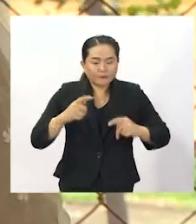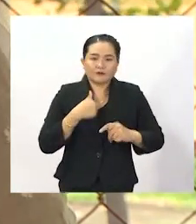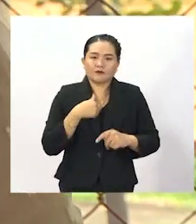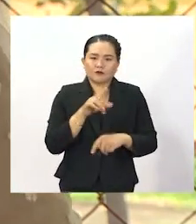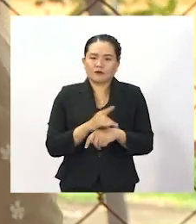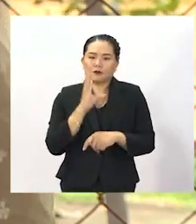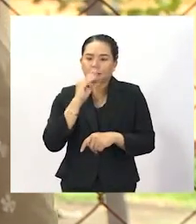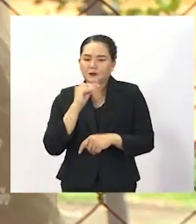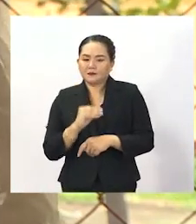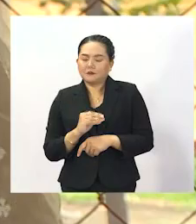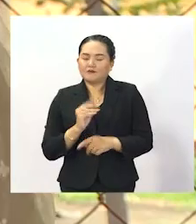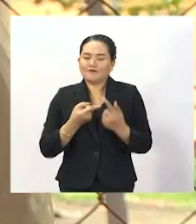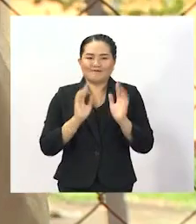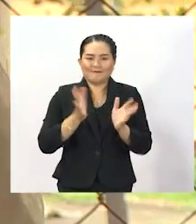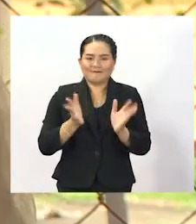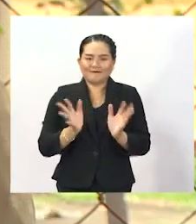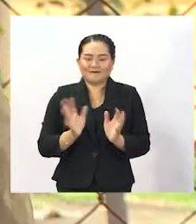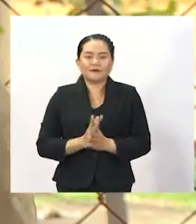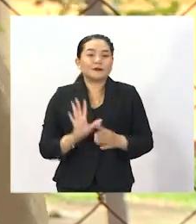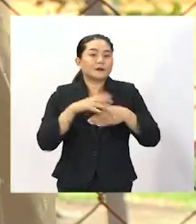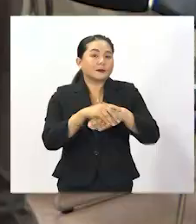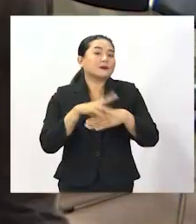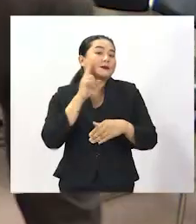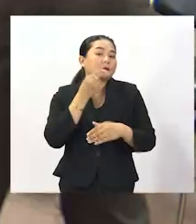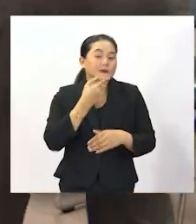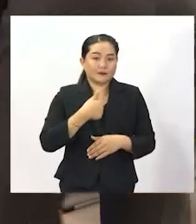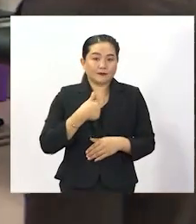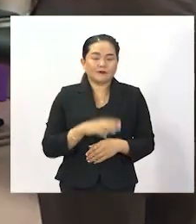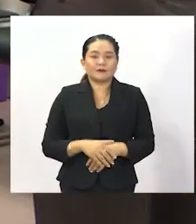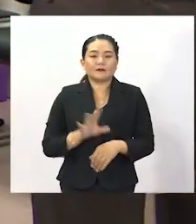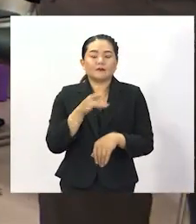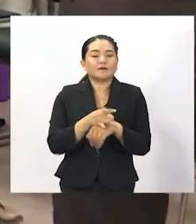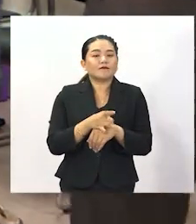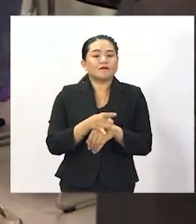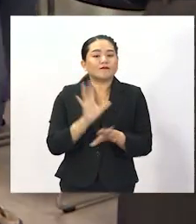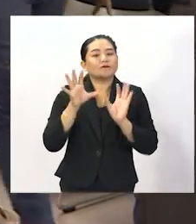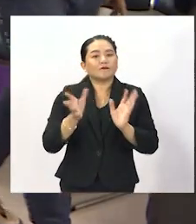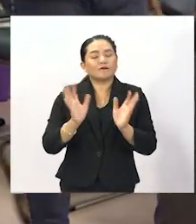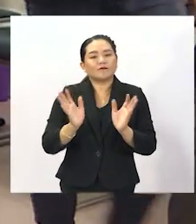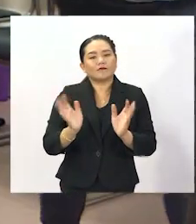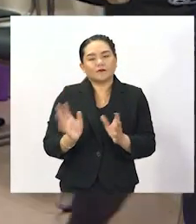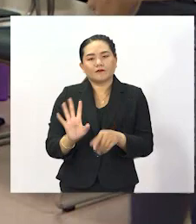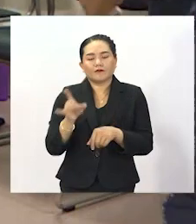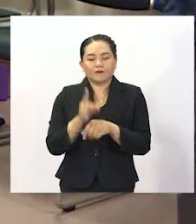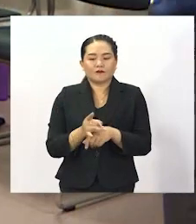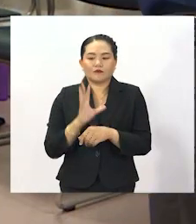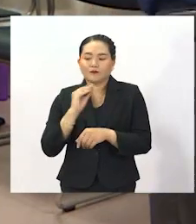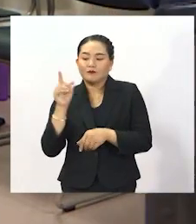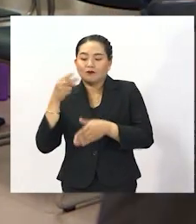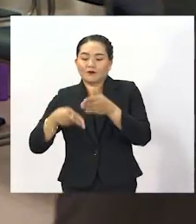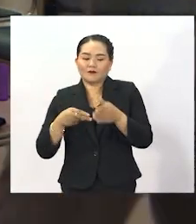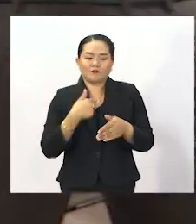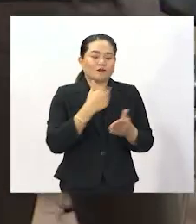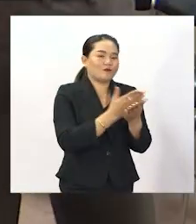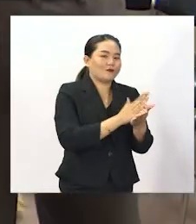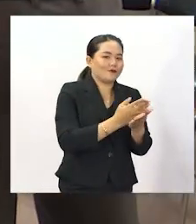ពេលខ្លះខ្ញុំអត់និយាយខ្ញុំធ្វើសញ្ញាខ្ញុំធ្វើជាមួយនឹងមិត្តភក្តិថ្លង់របស់ខ្ញុំហ្នឹងចាខ្ញុំធ្វើហើយខ្ញុំគេនិយាយអីចឹងខ្ញុំបកឲ្យគាត់ហើយ